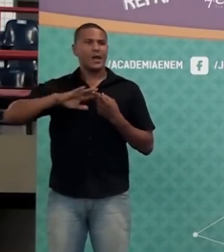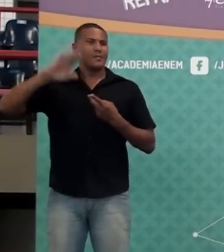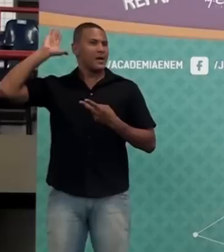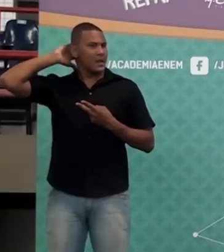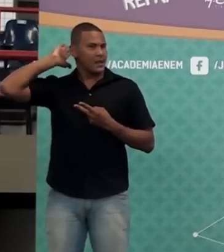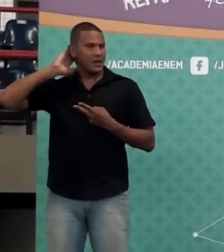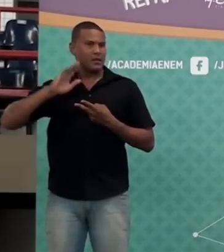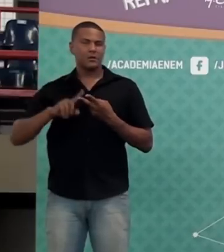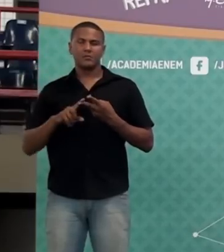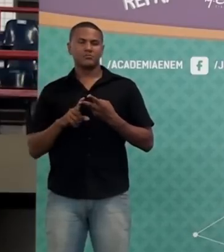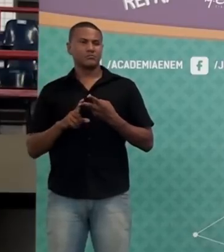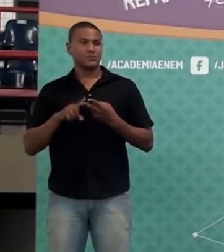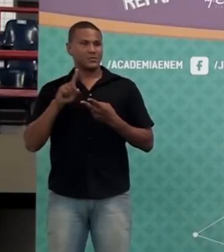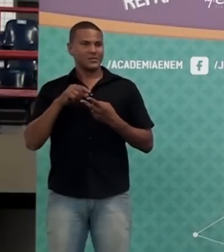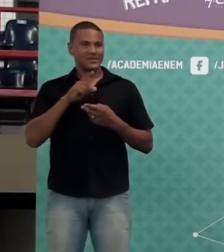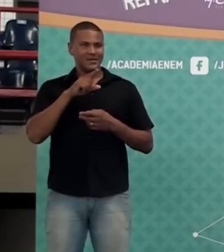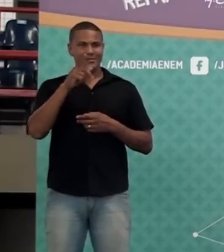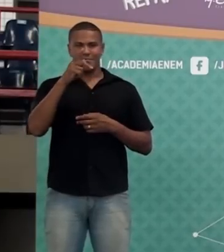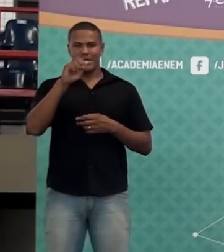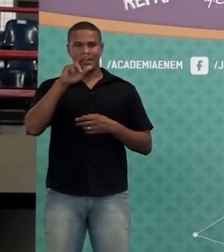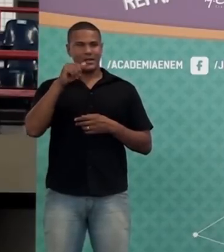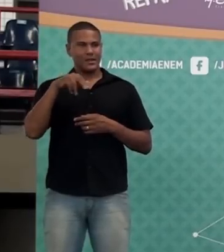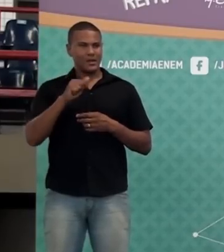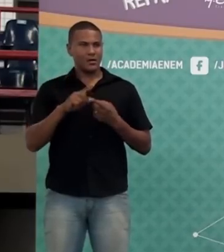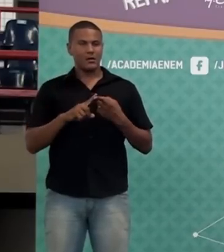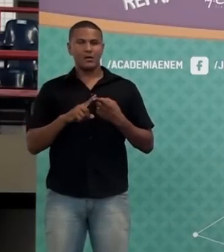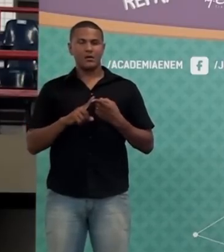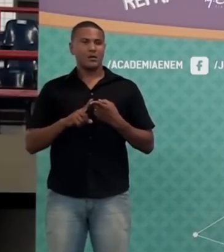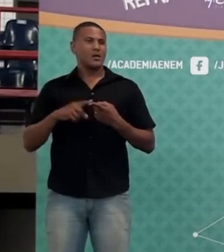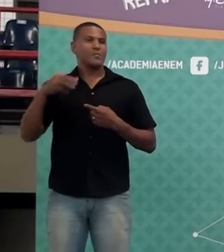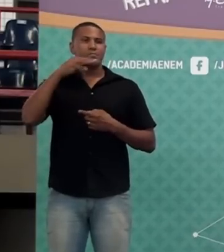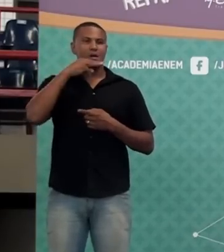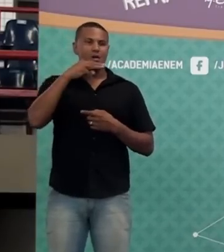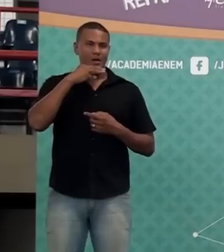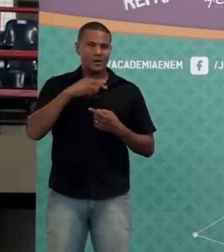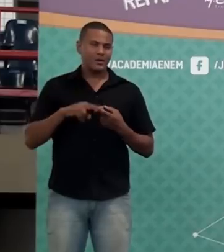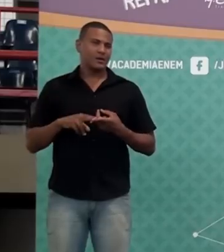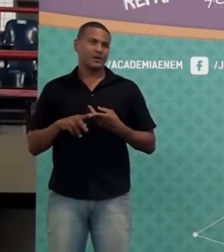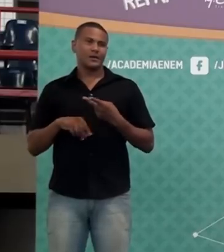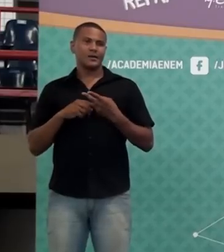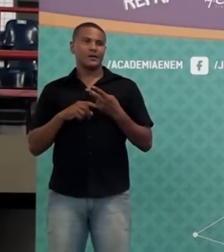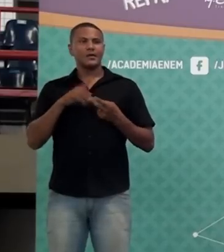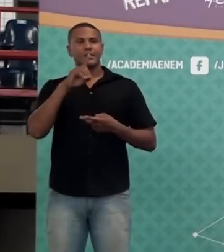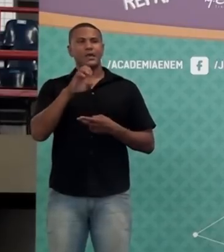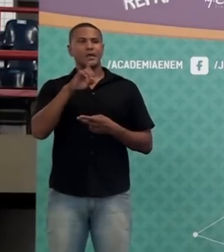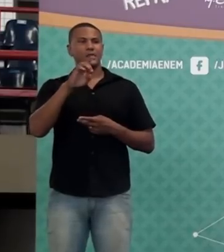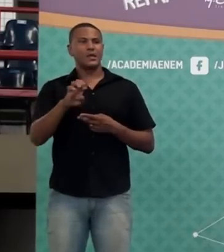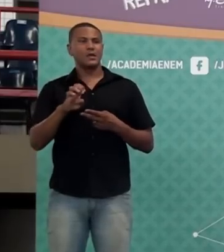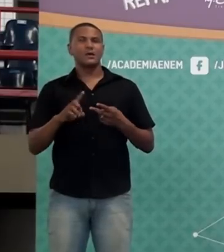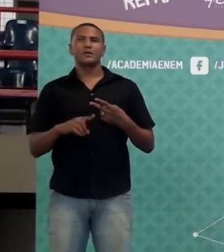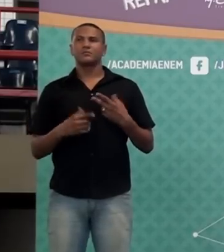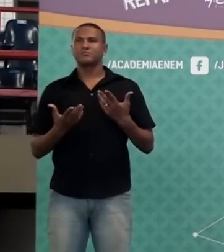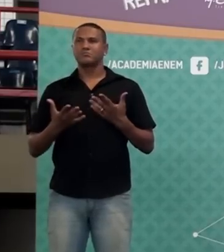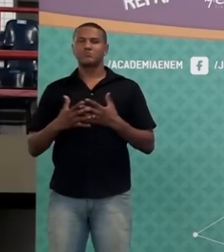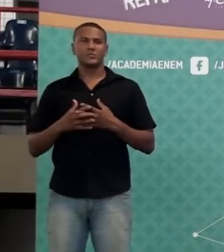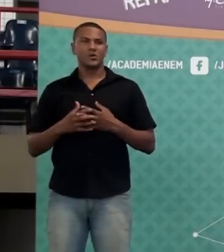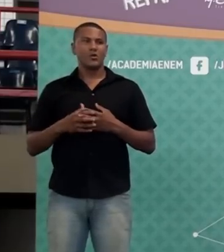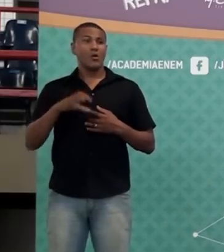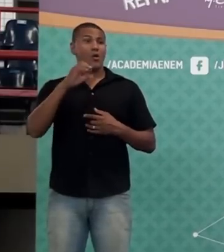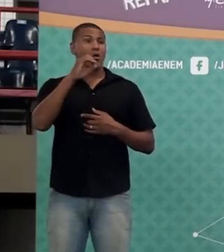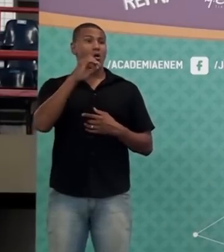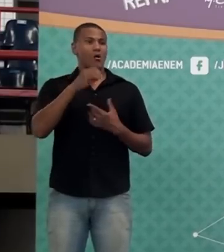digo café, teté, manga, coité, dedé. Com O,